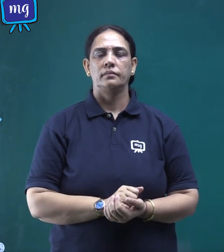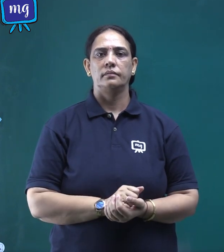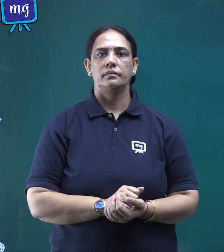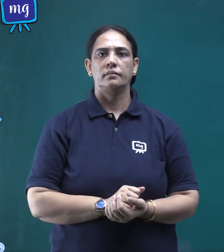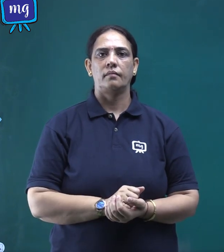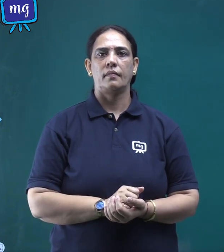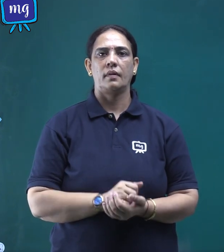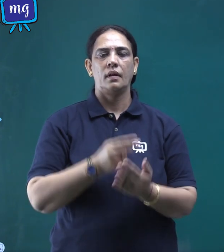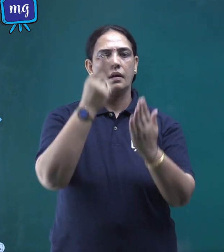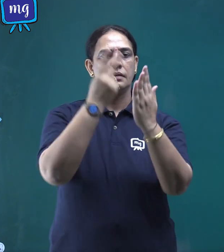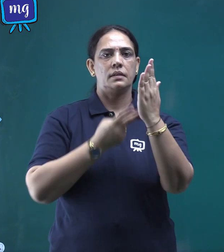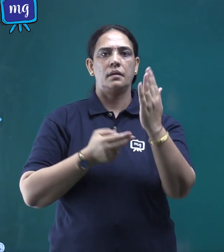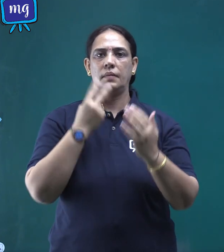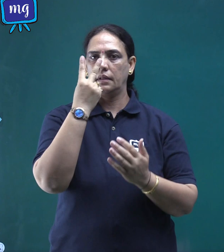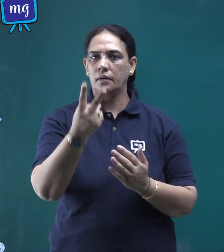चित्र में देखो,